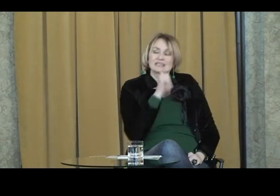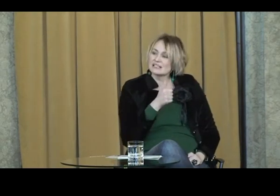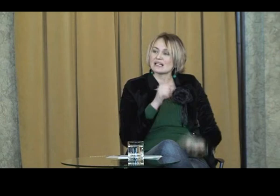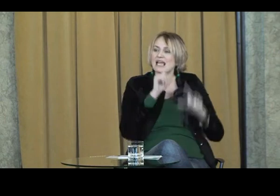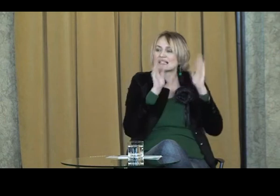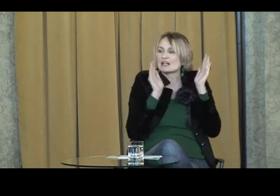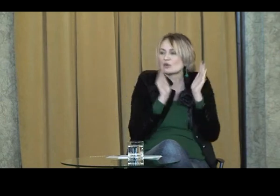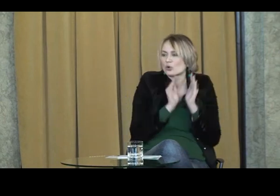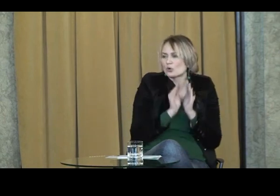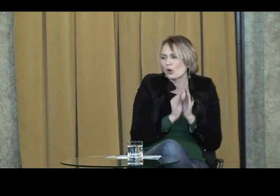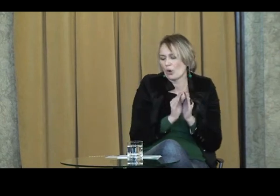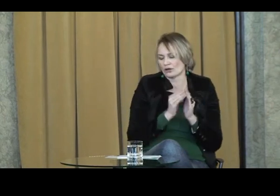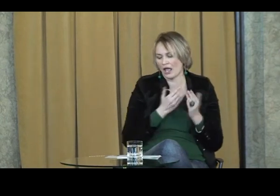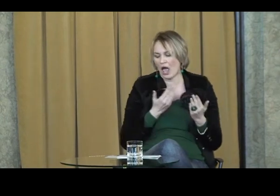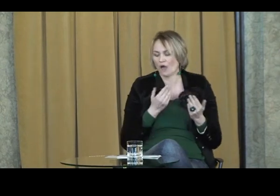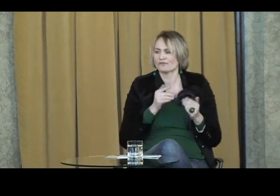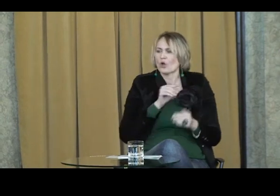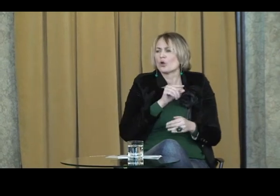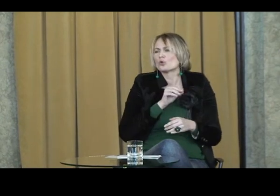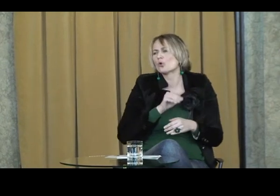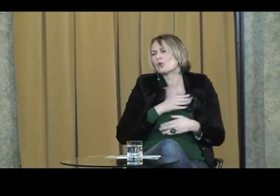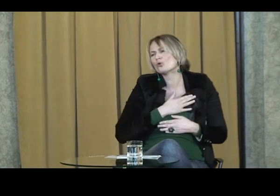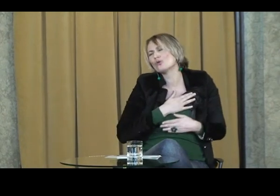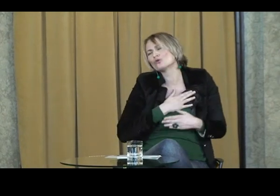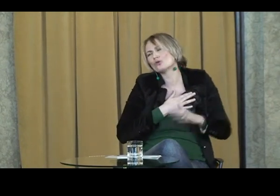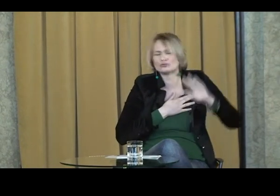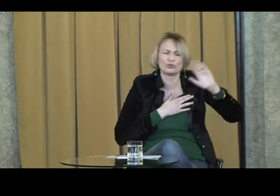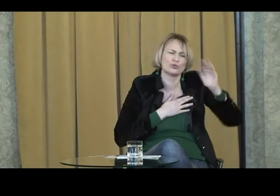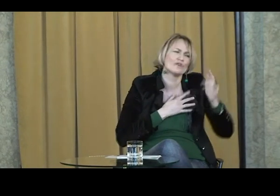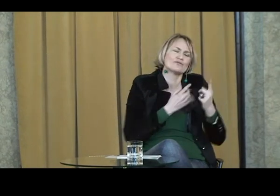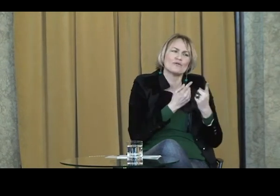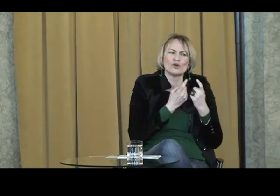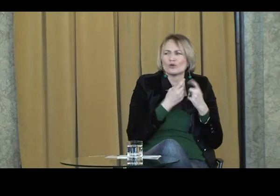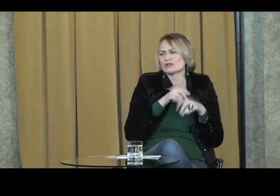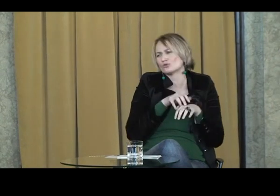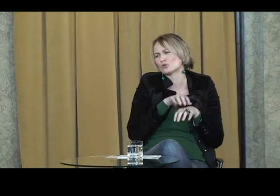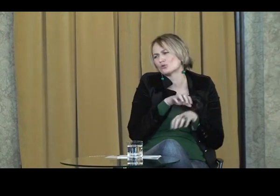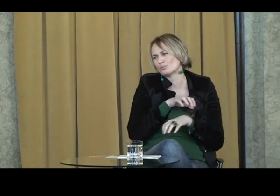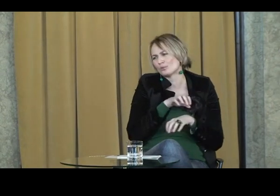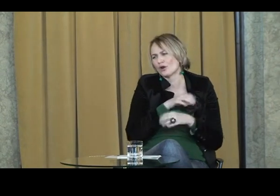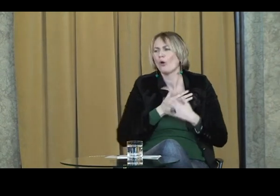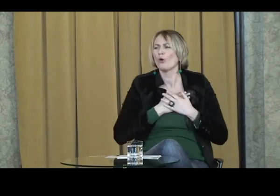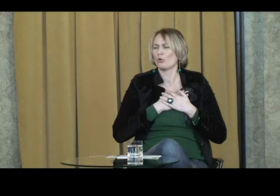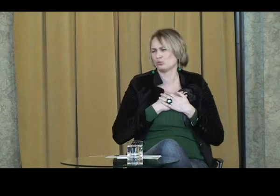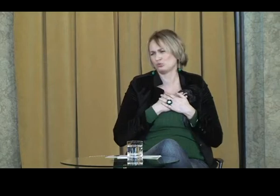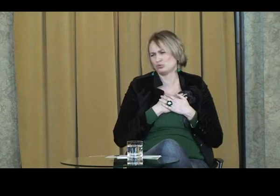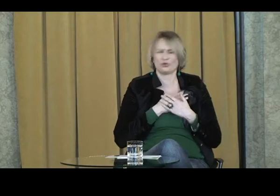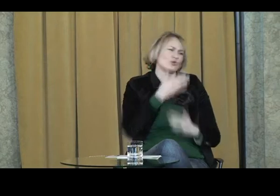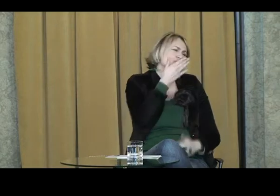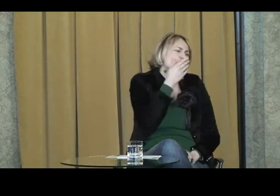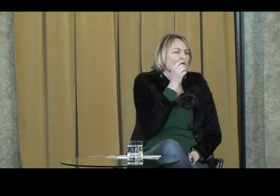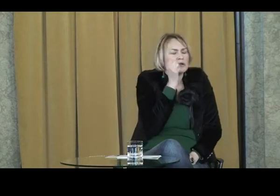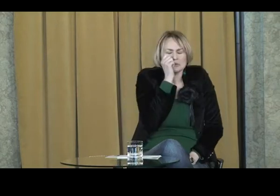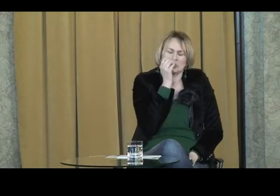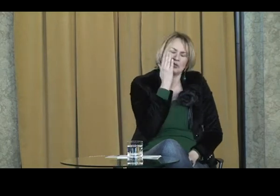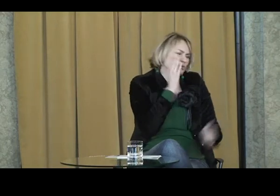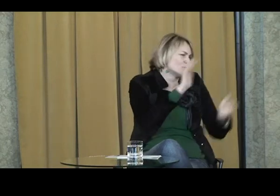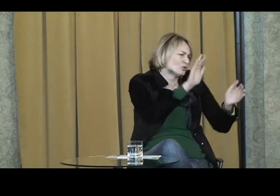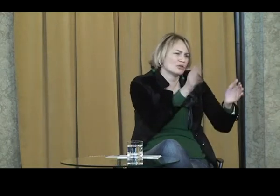Wichtig ist es auch, dass wir uns reduzieren lassen auf ein berührendes, verführendes Grübelchen. Moin, und